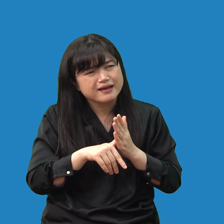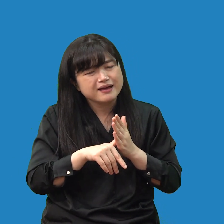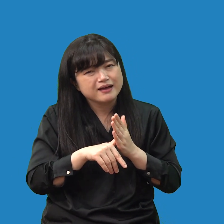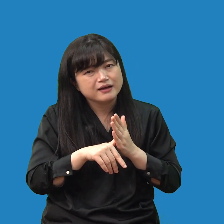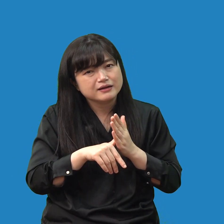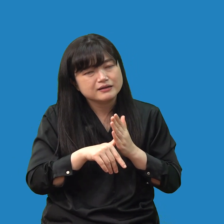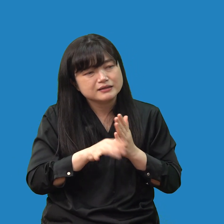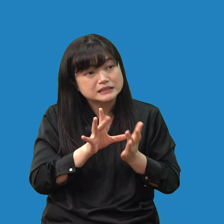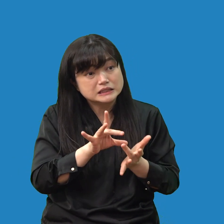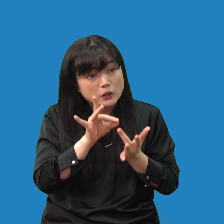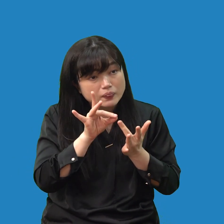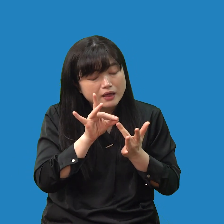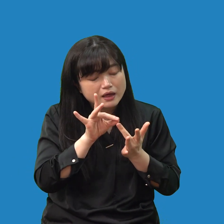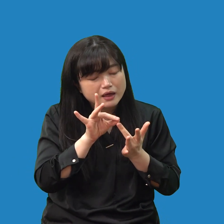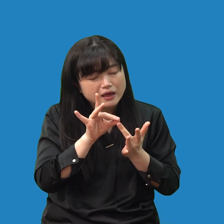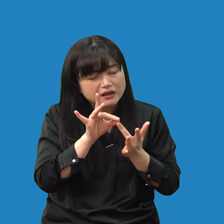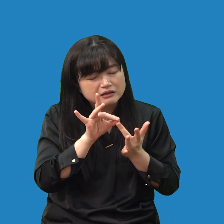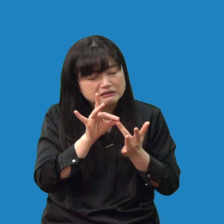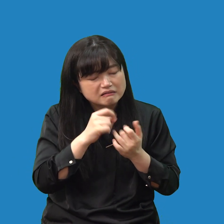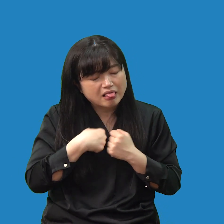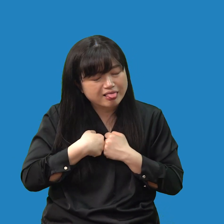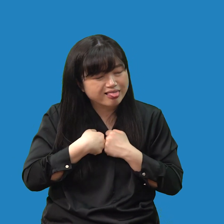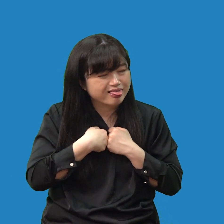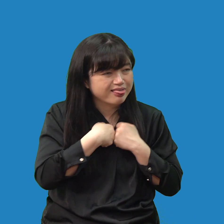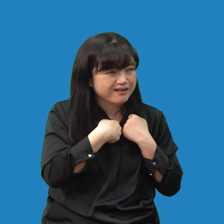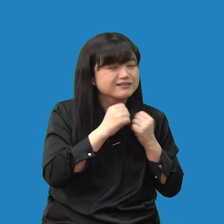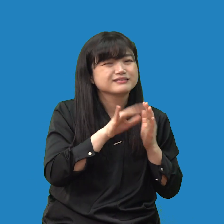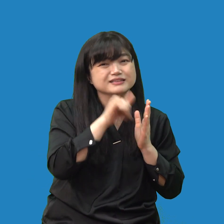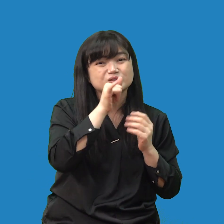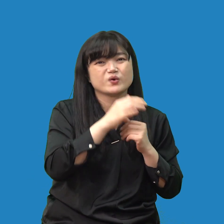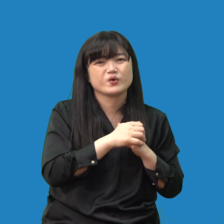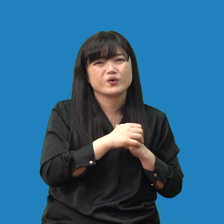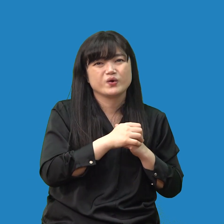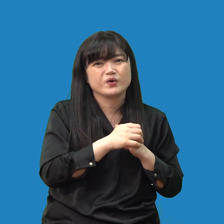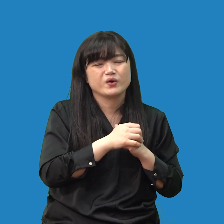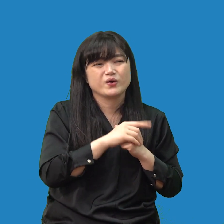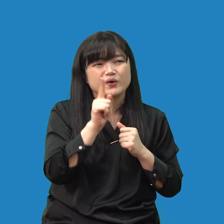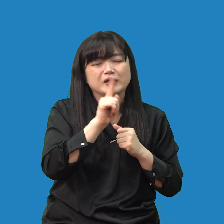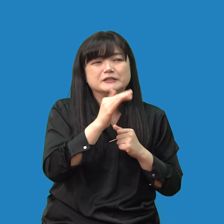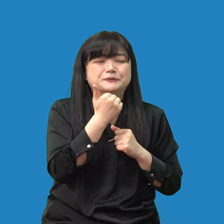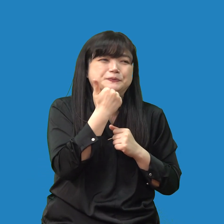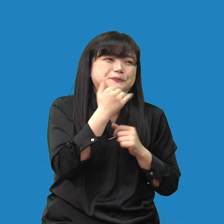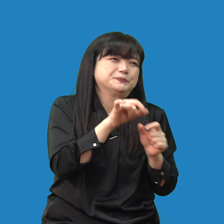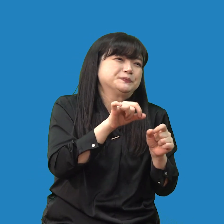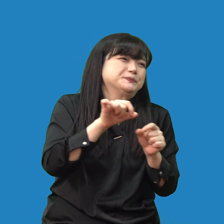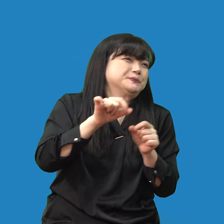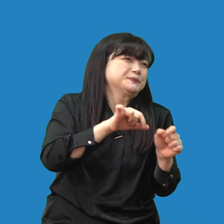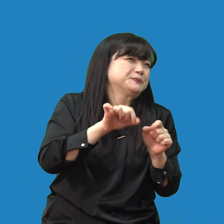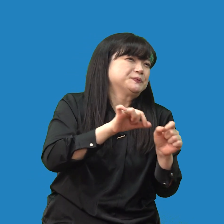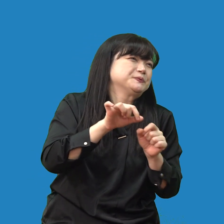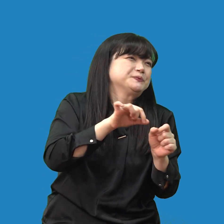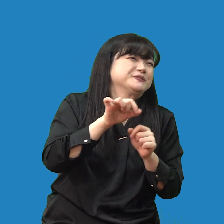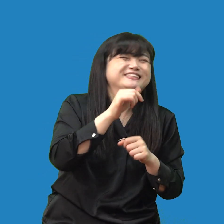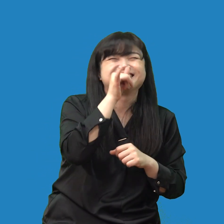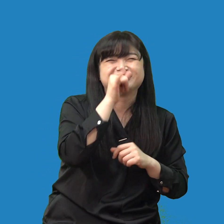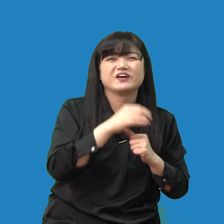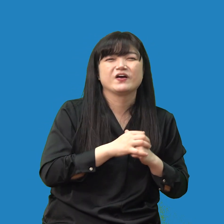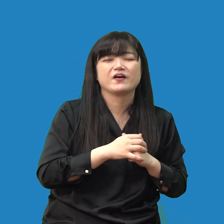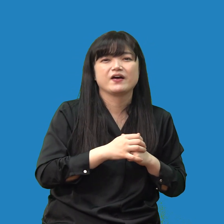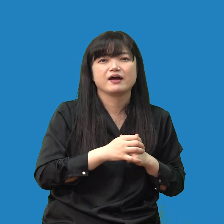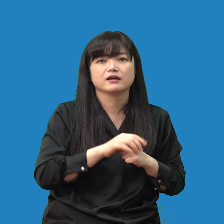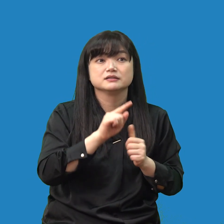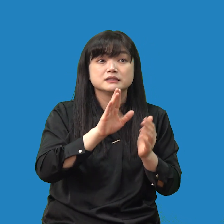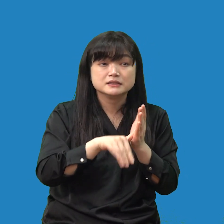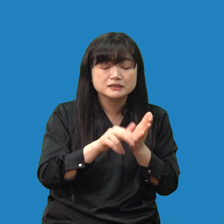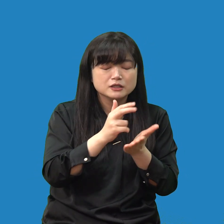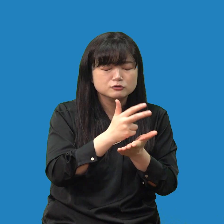분야에서는 선택적인 게으름이 작동합니다. 이거는 일단 버티고 미루고 개기려고 하는. 근데